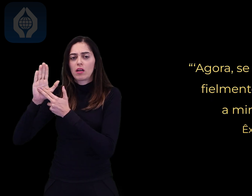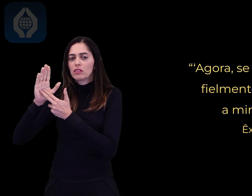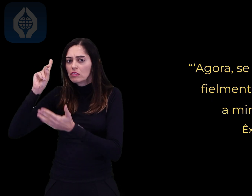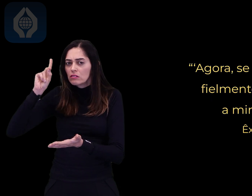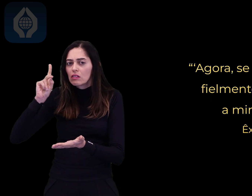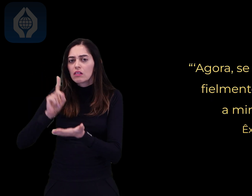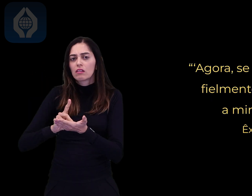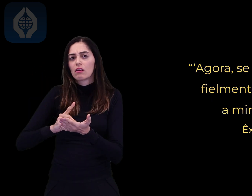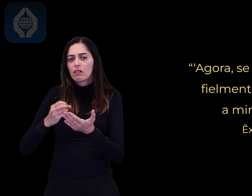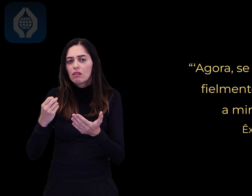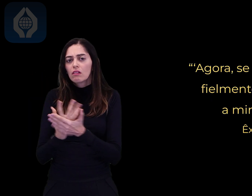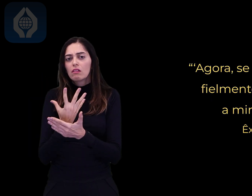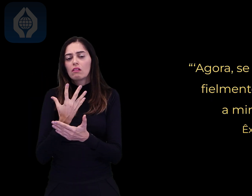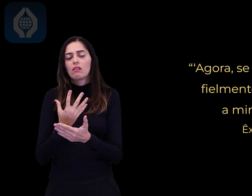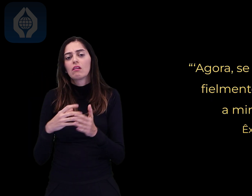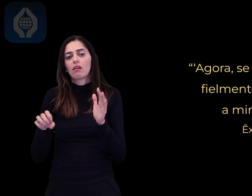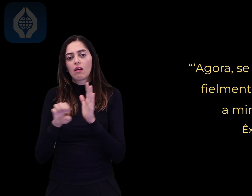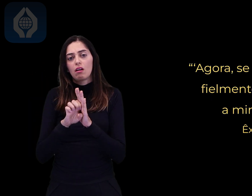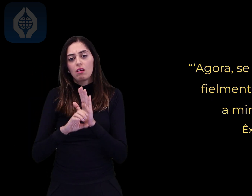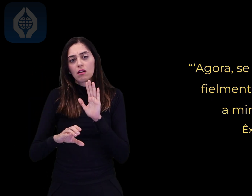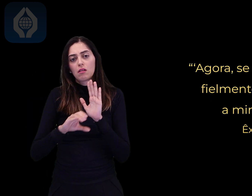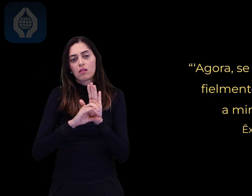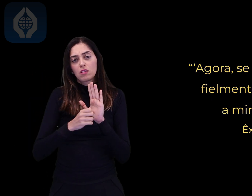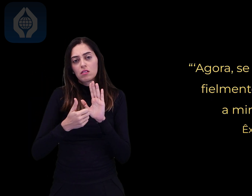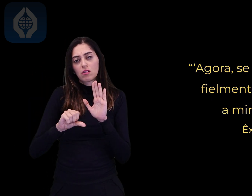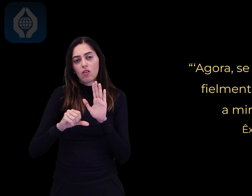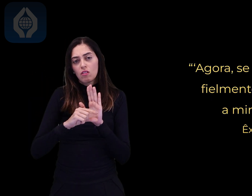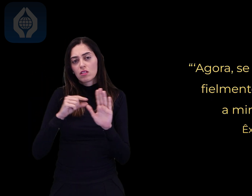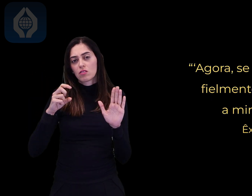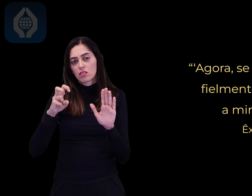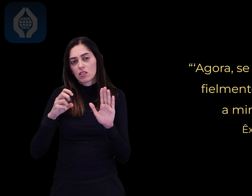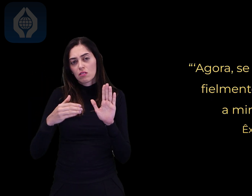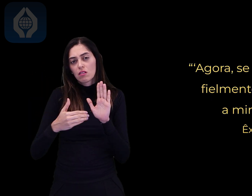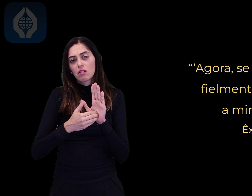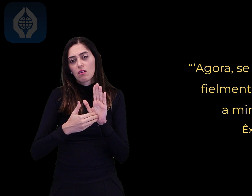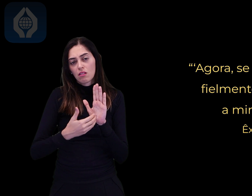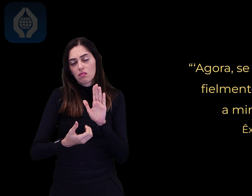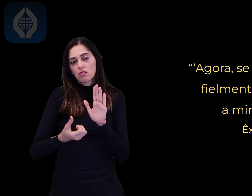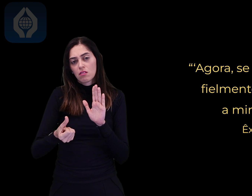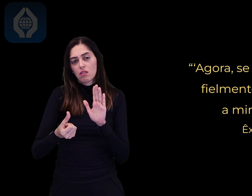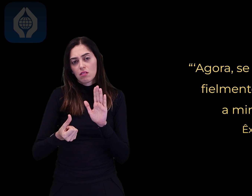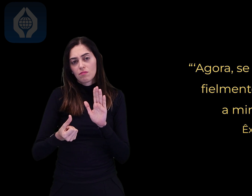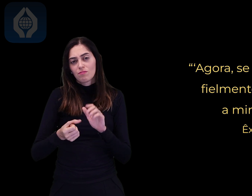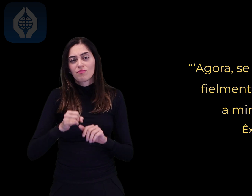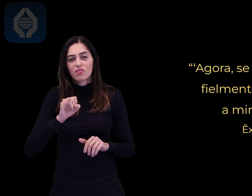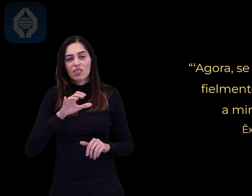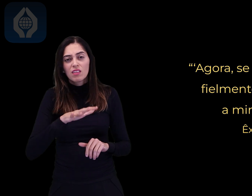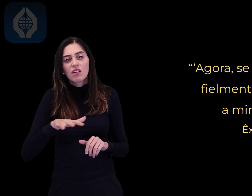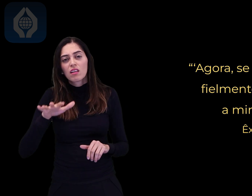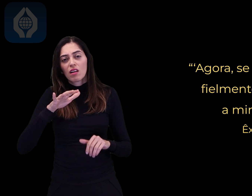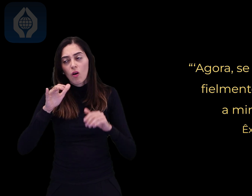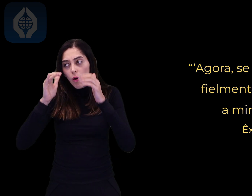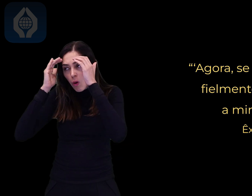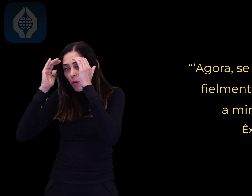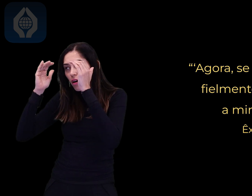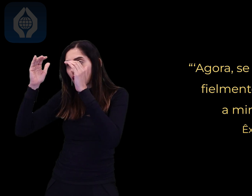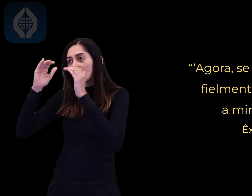Como está escrito em Êxodo 19, 5-6. Agora, se me obedecerem fielmente e guardarem a minha